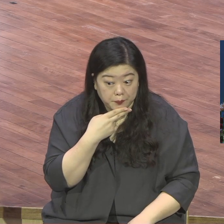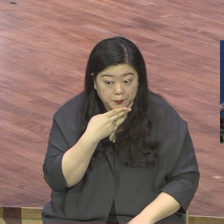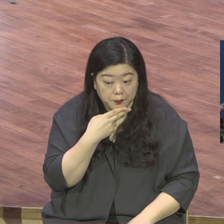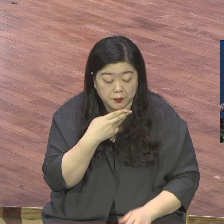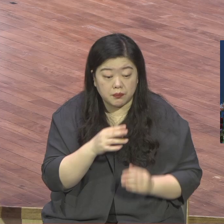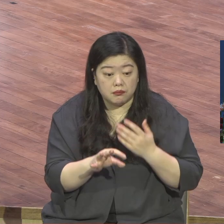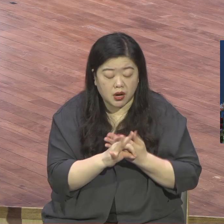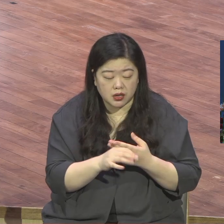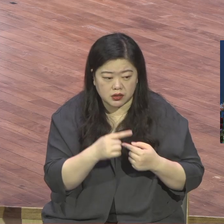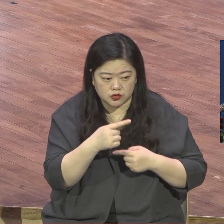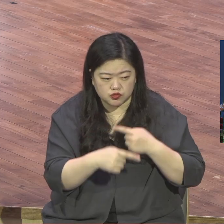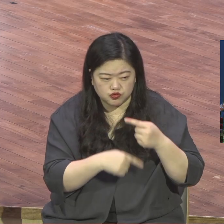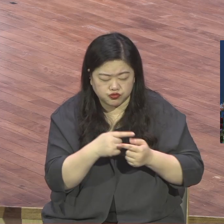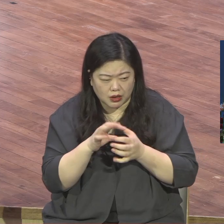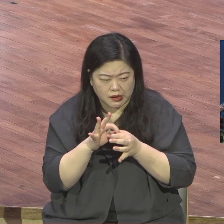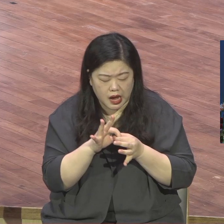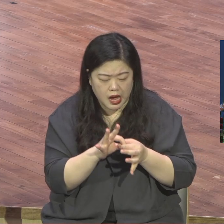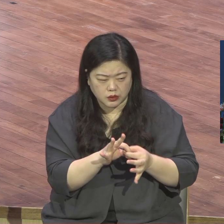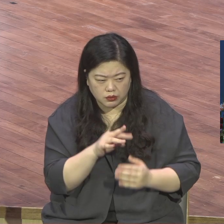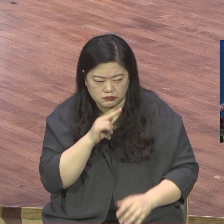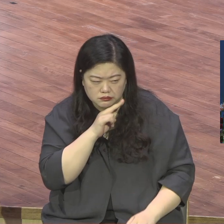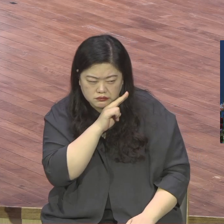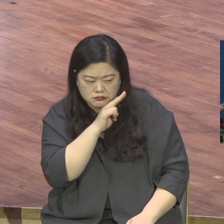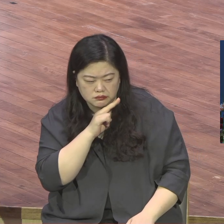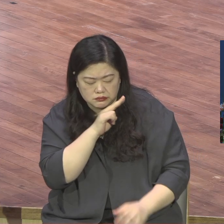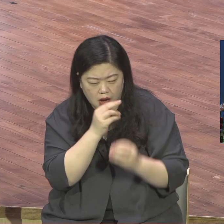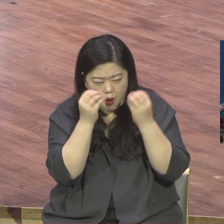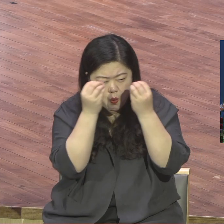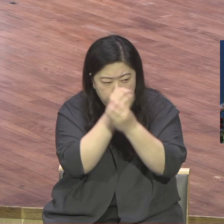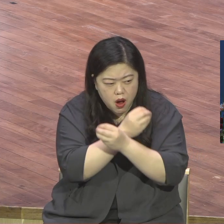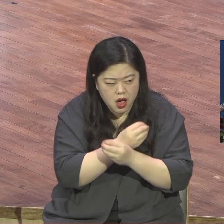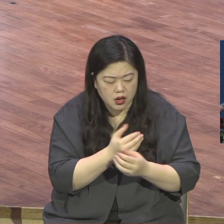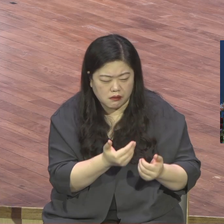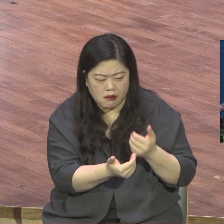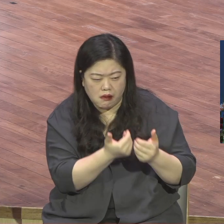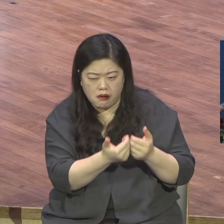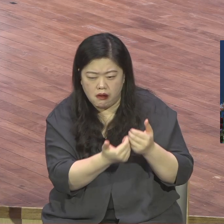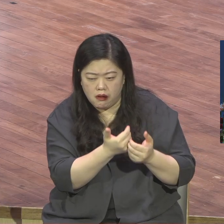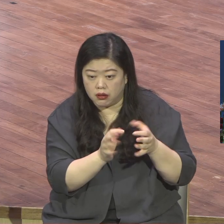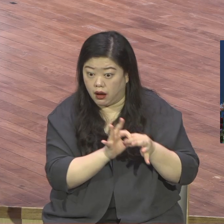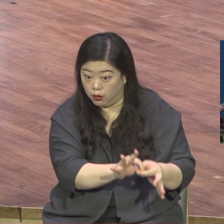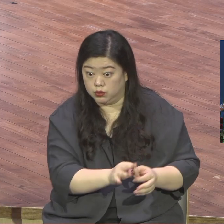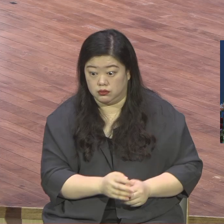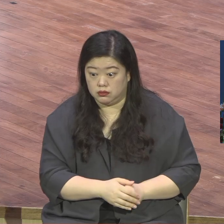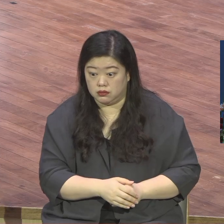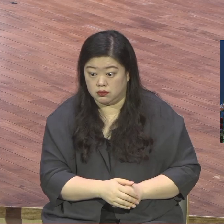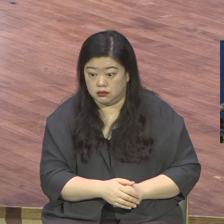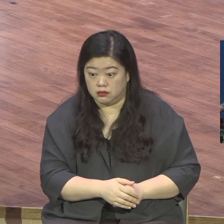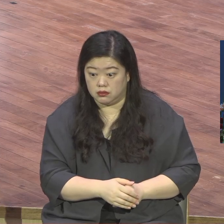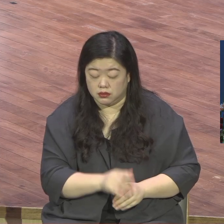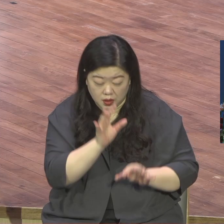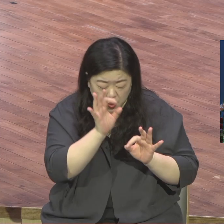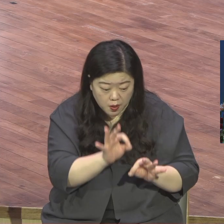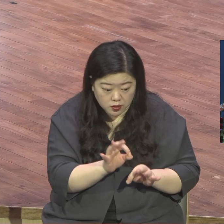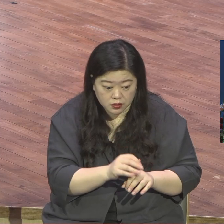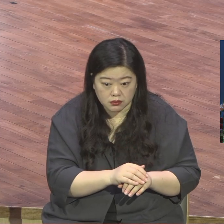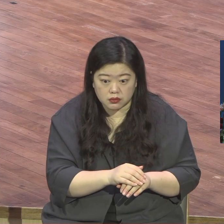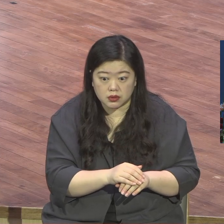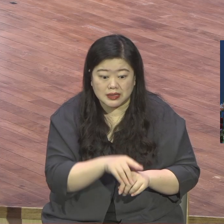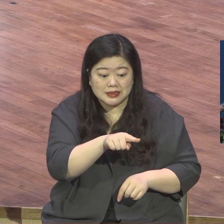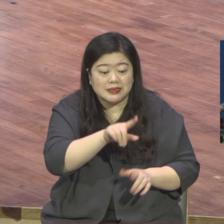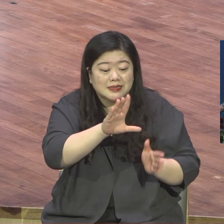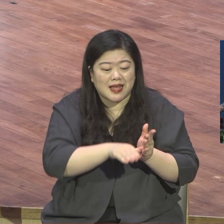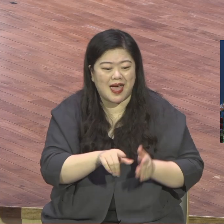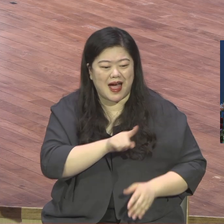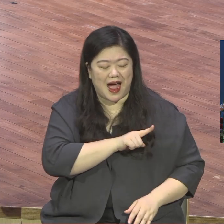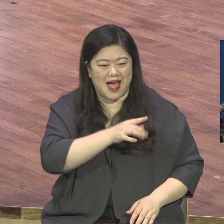한 가지 행동까지도 오해와 갈등을 낳는다. 사랑 없이 되어지는 모든 것이 결국은 사탄의 기쁨이 된다